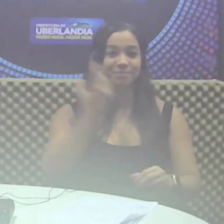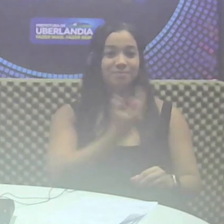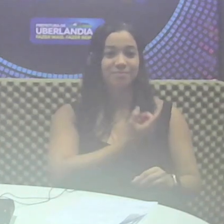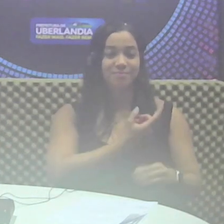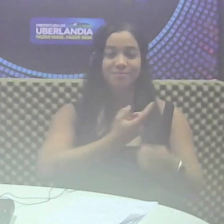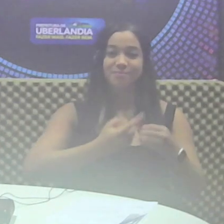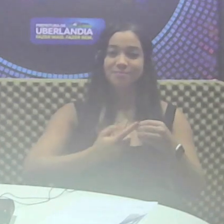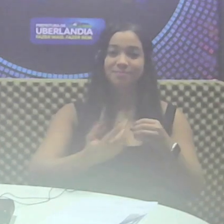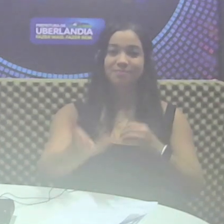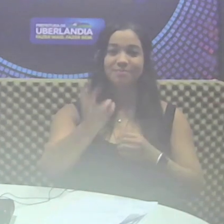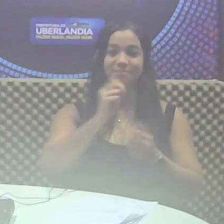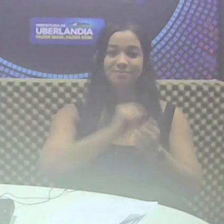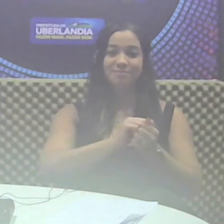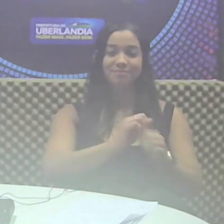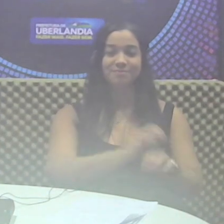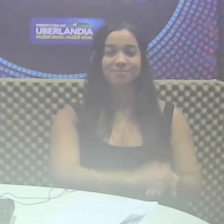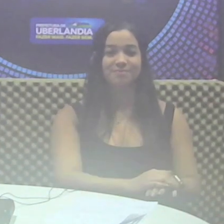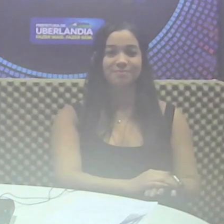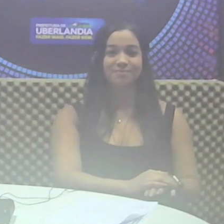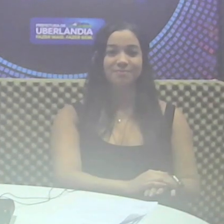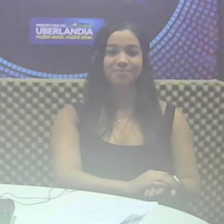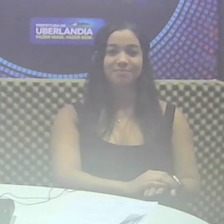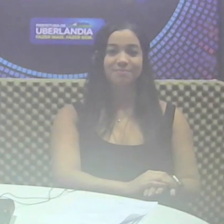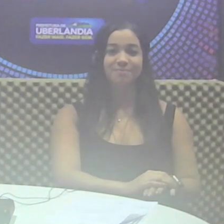Nossa Cidade. Vem com a gente.